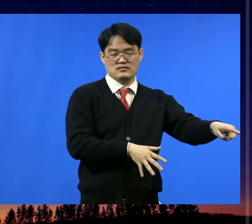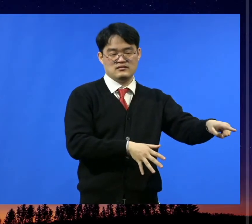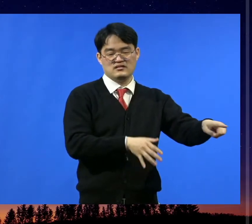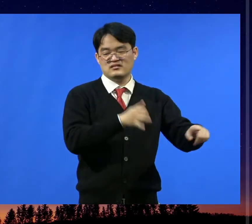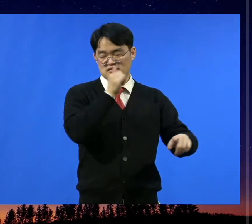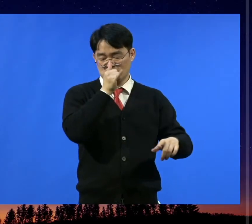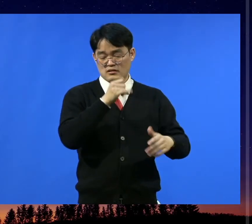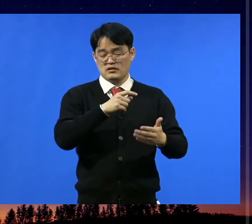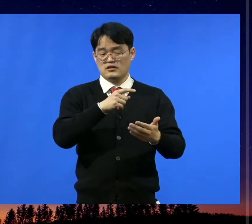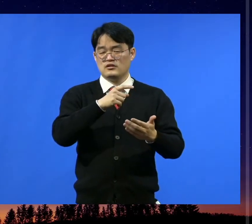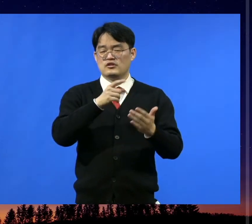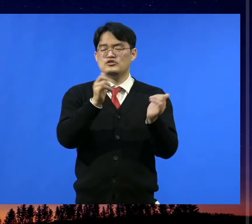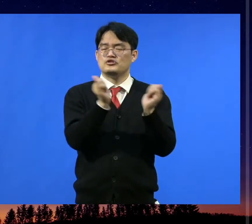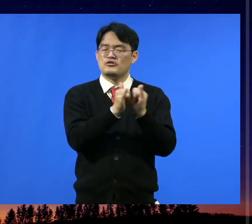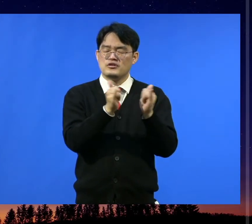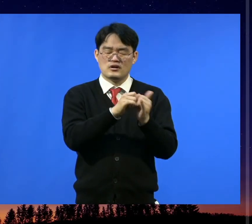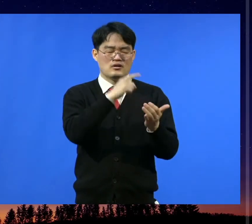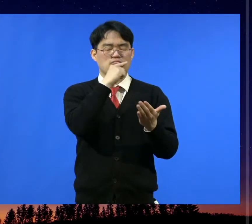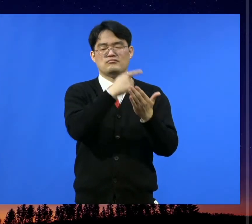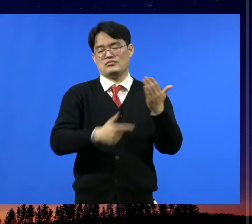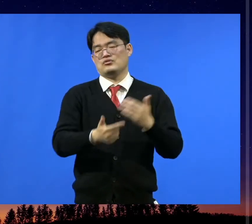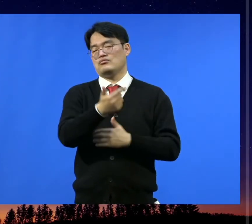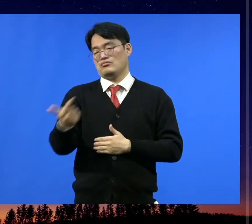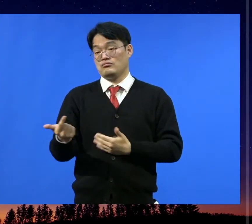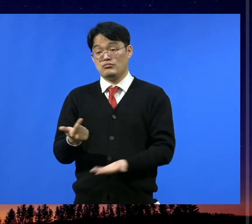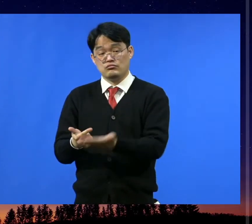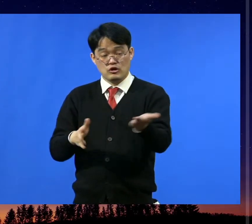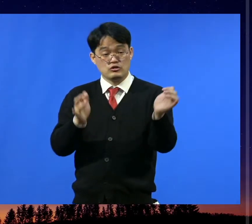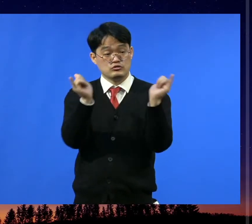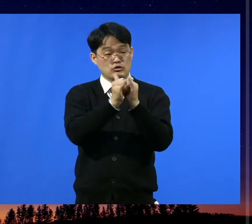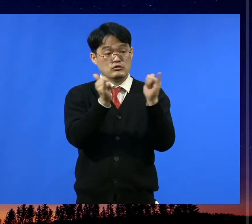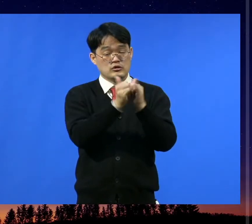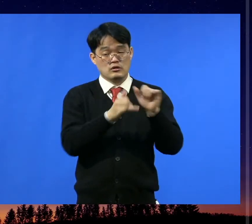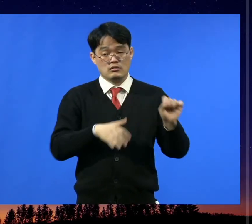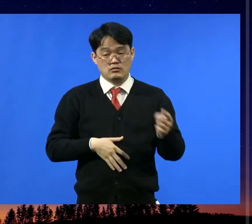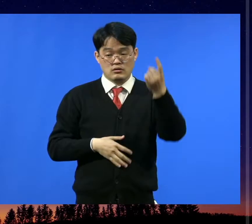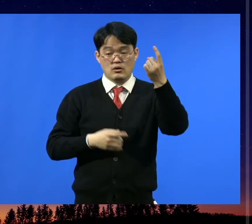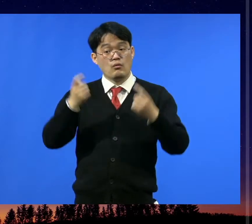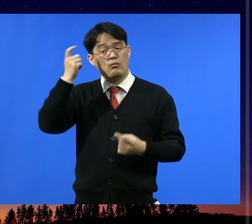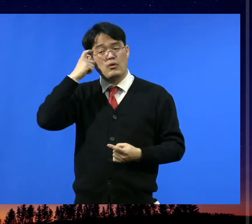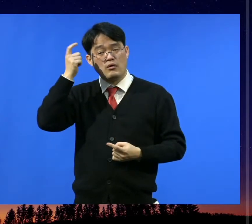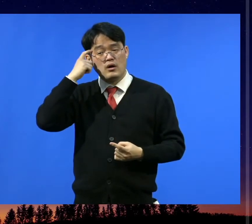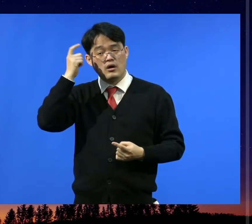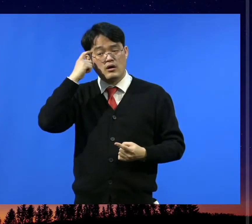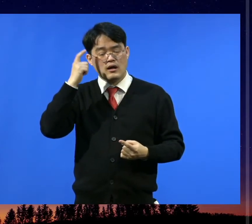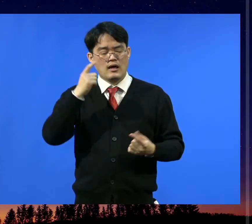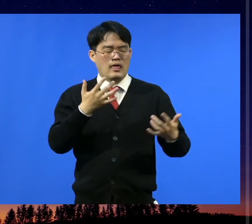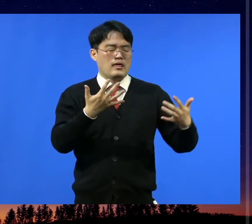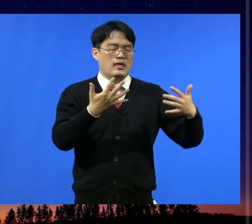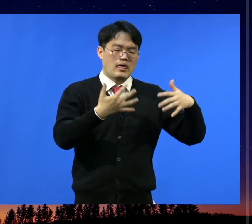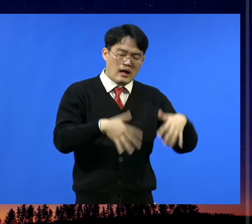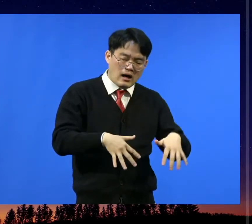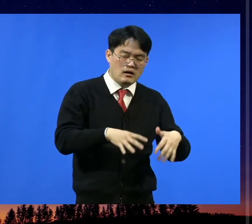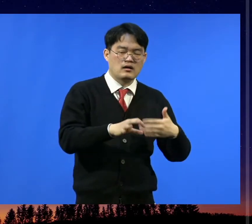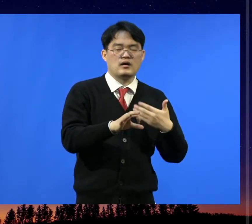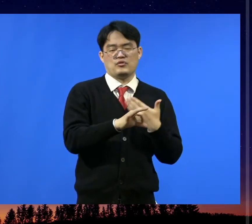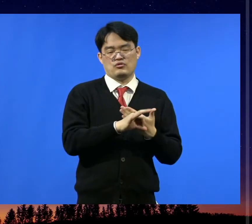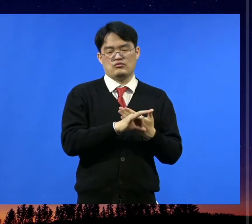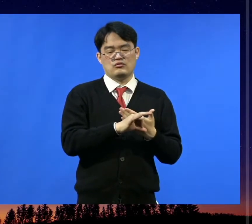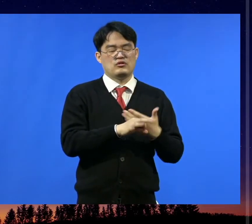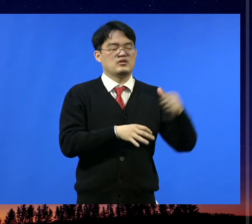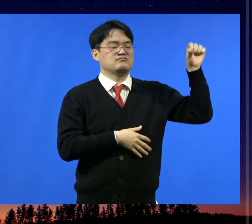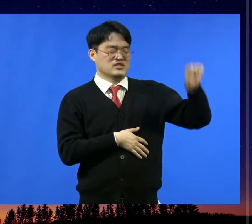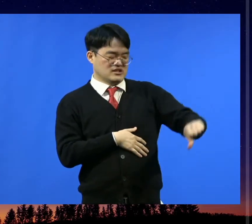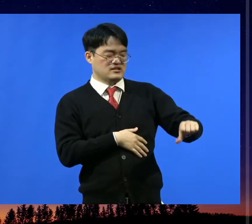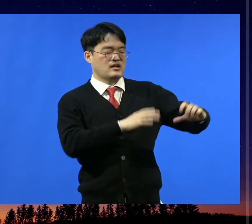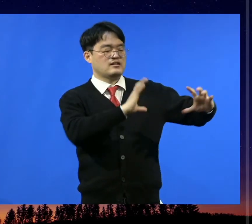그렇게 되는 것이죠. 그래서 여러분, 왜 전쟁이 일어납니까? 약하면 전쟁을 피해자가 되는 것입니다.